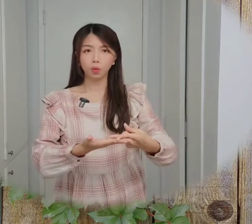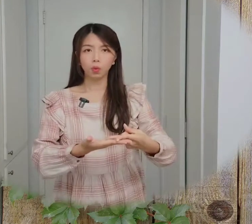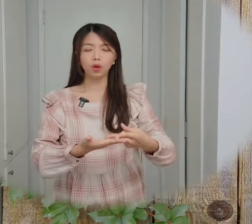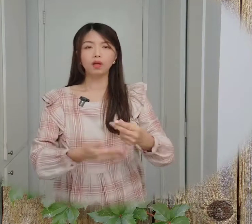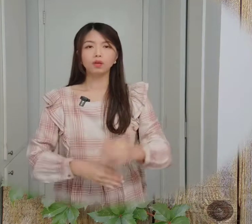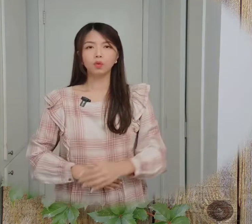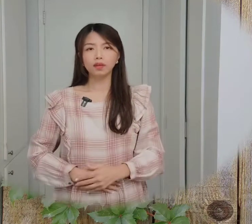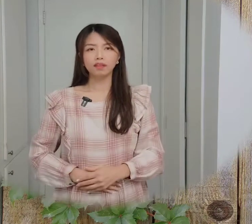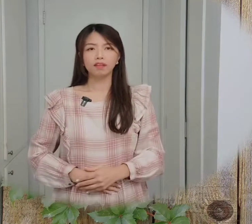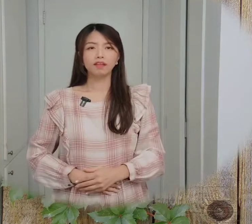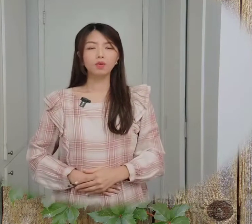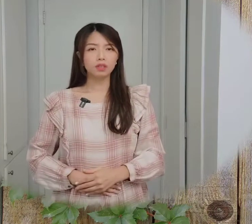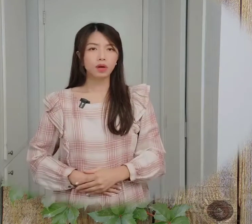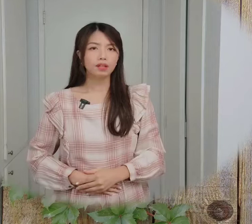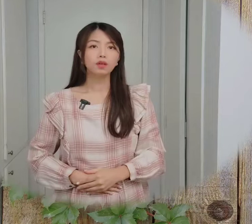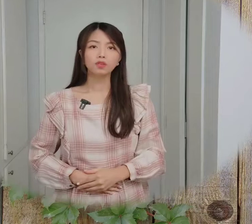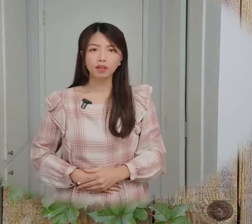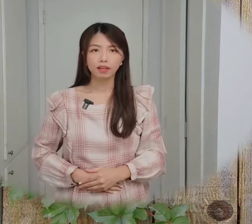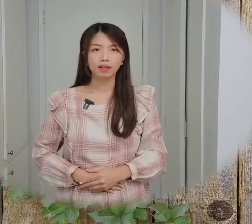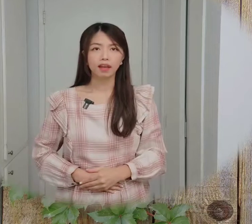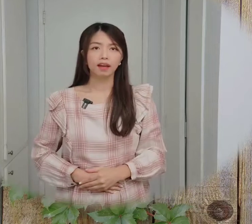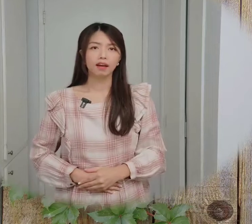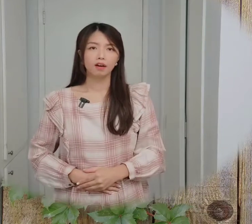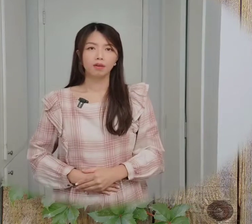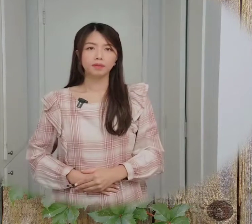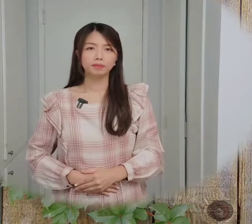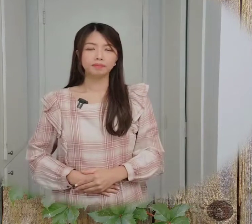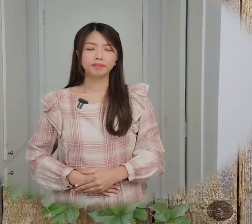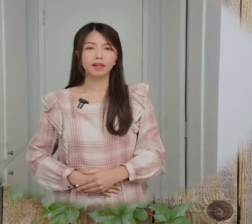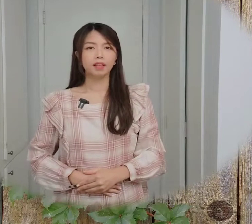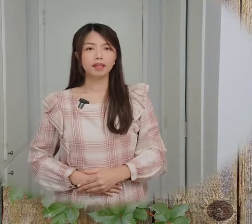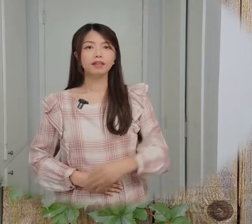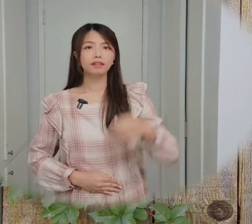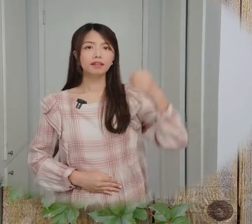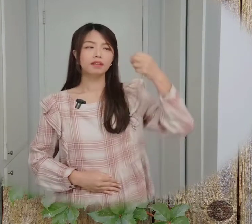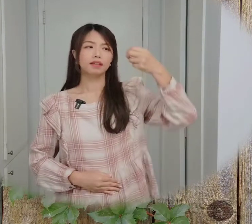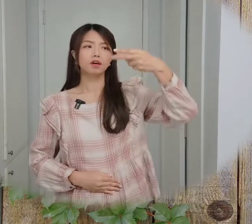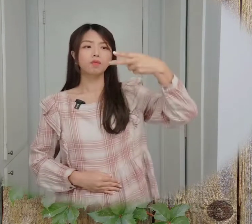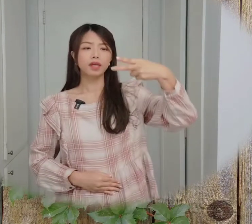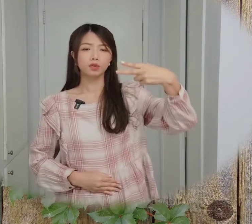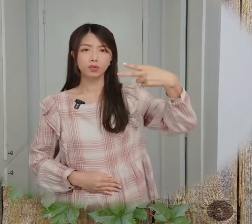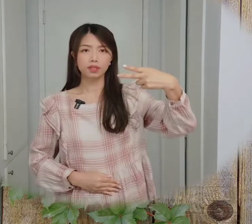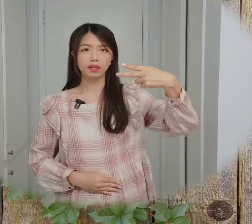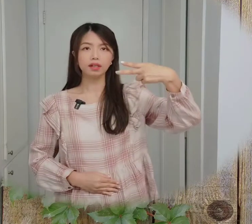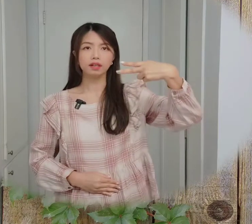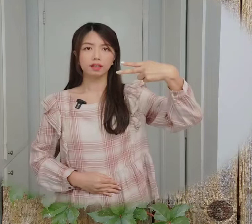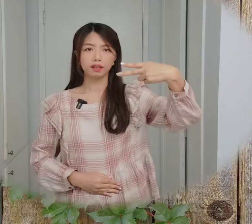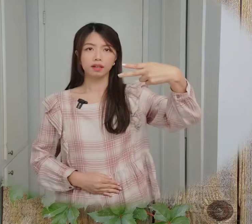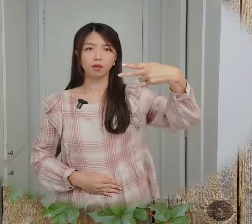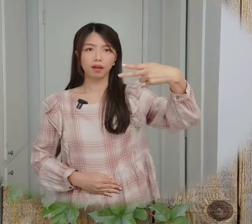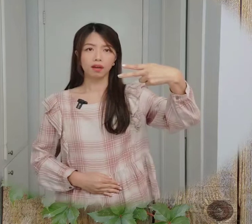넘어져, 도는 따로 지화를 써주셔야 되는데, 일단 디귿은 검지하고